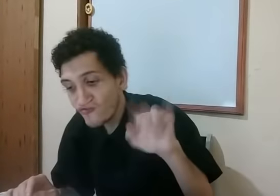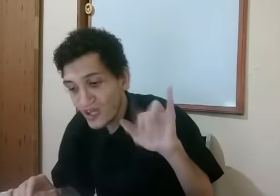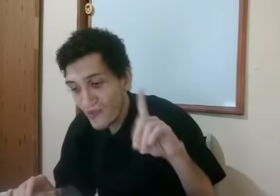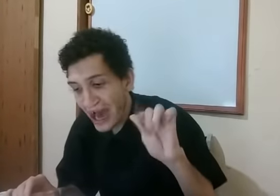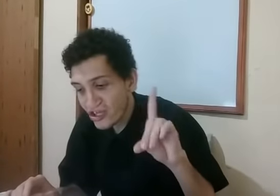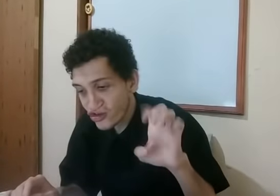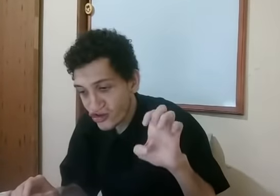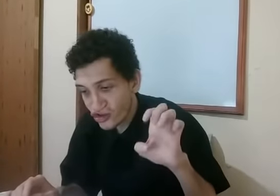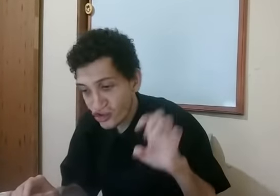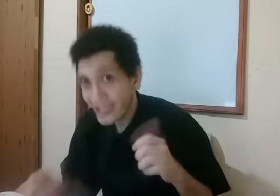criatividade.